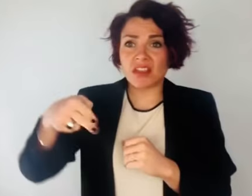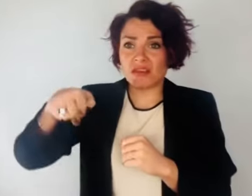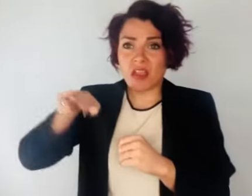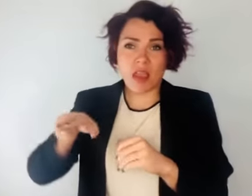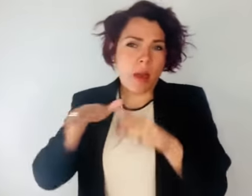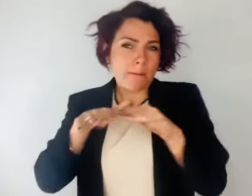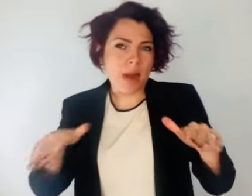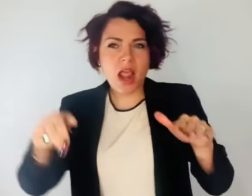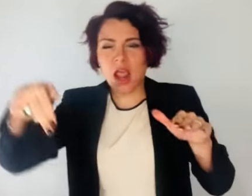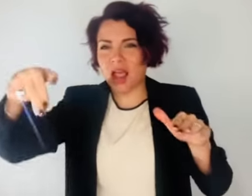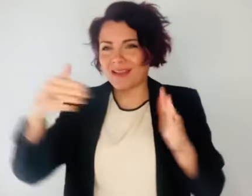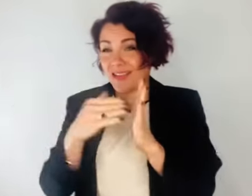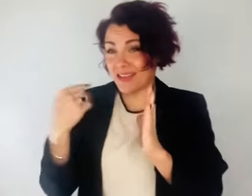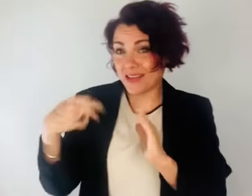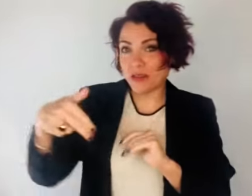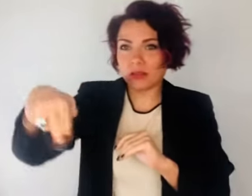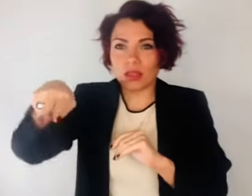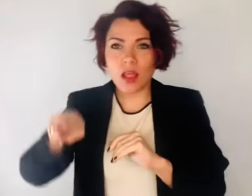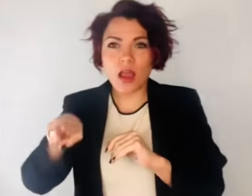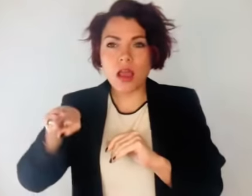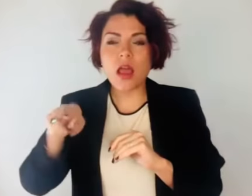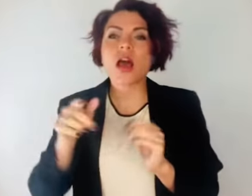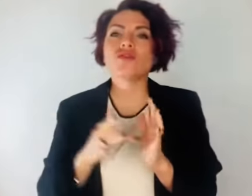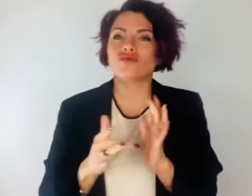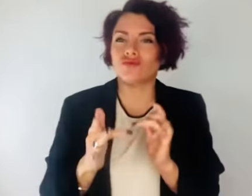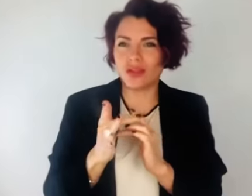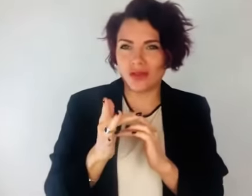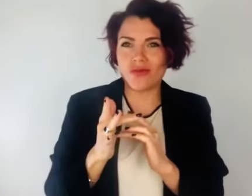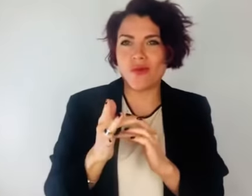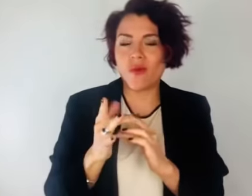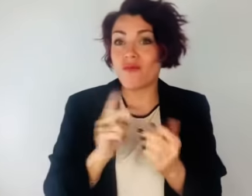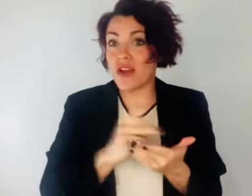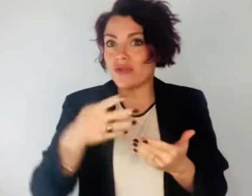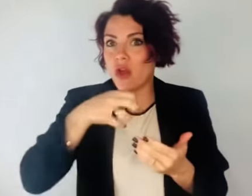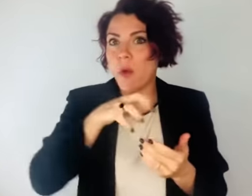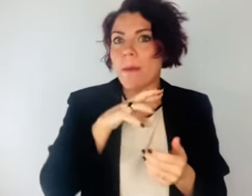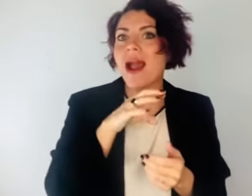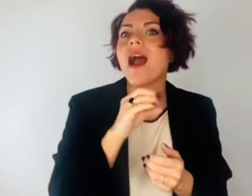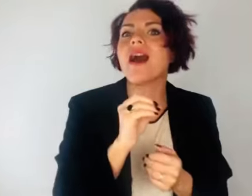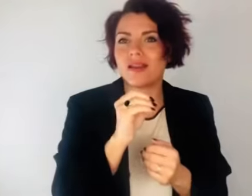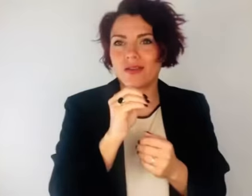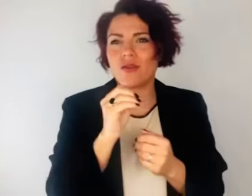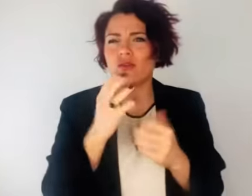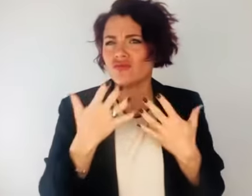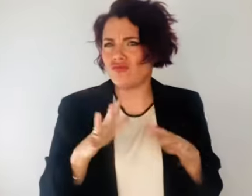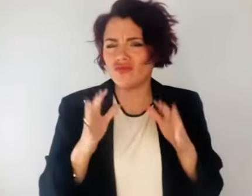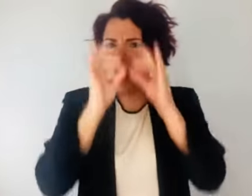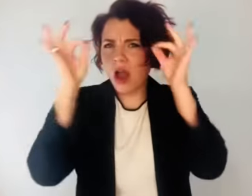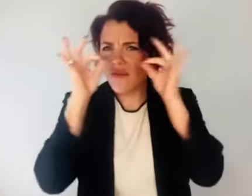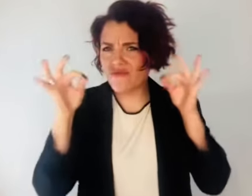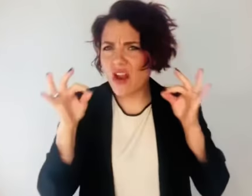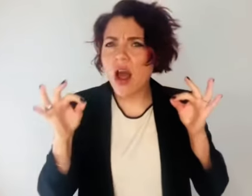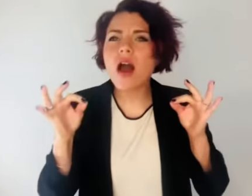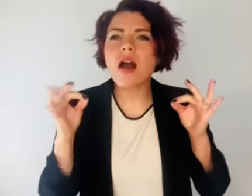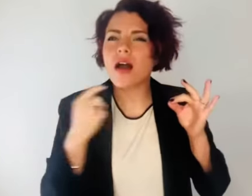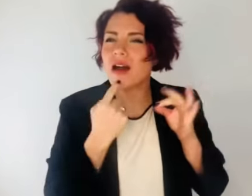sdraiato ammessa in casa sua gesù nel vangelo di marco fin dalle prime battute e la